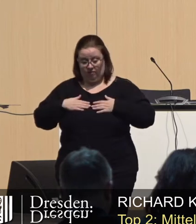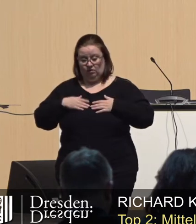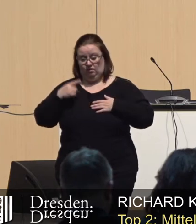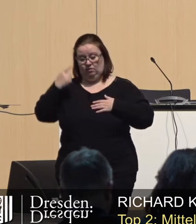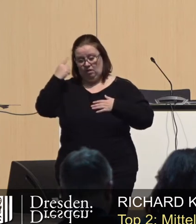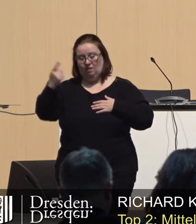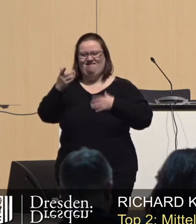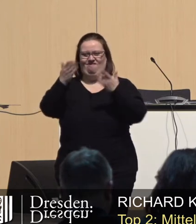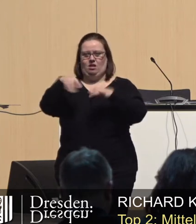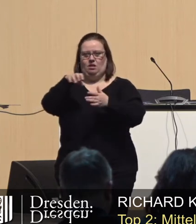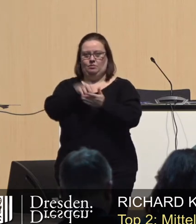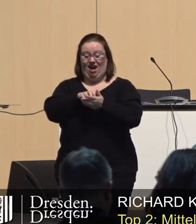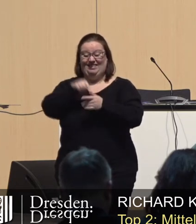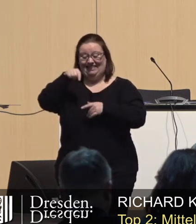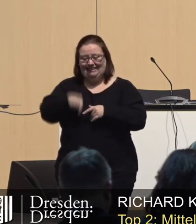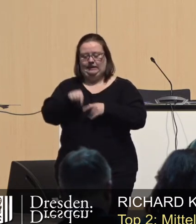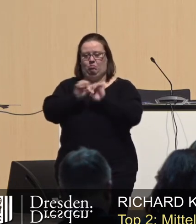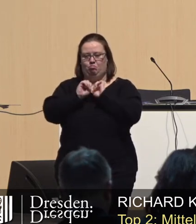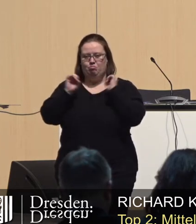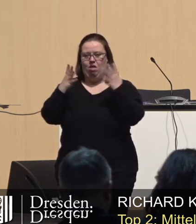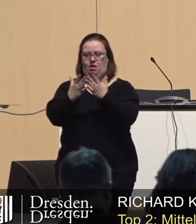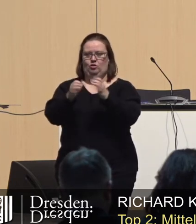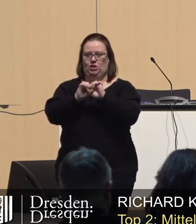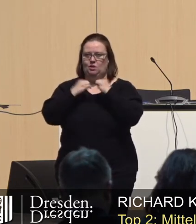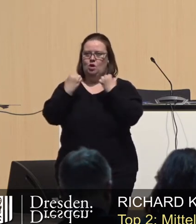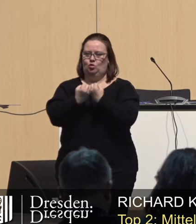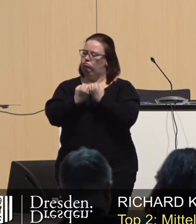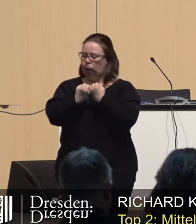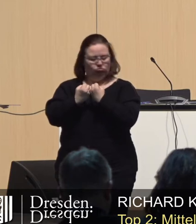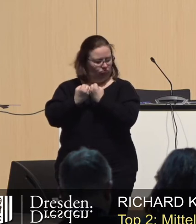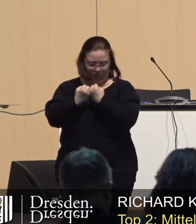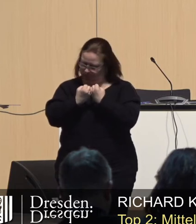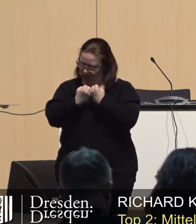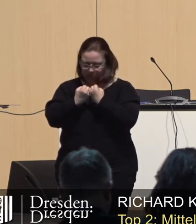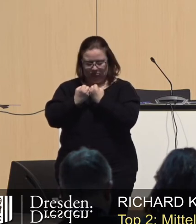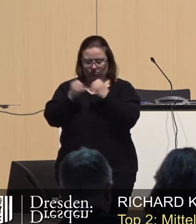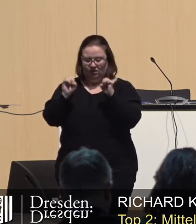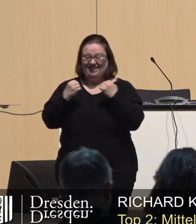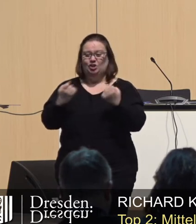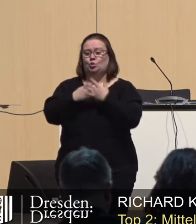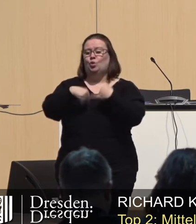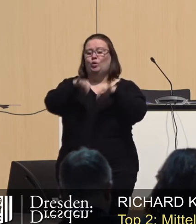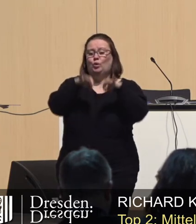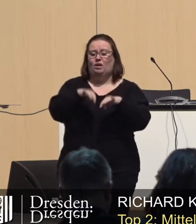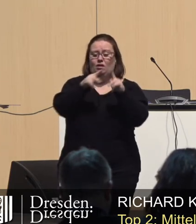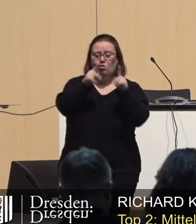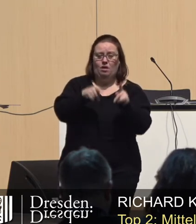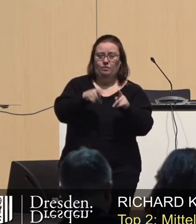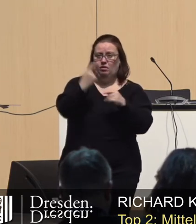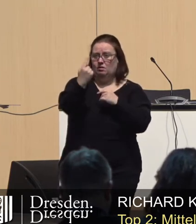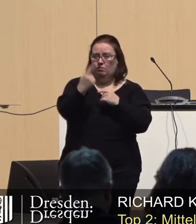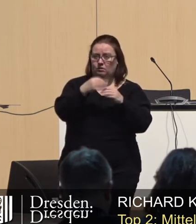Weihnachtsmärkte in Dresden in dieser pandemischen Lage nicht für vertretbar, weil es sind ja nicht nur die Hygienekonzepte, die